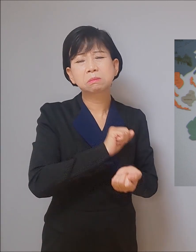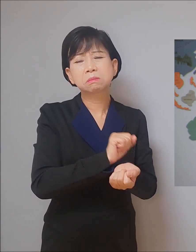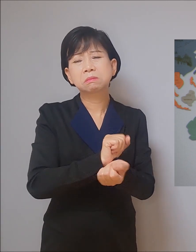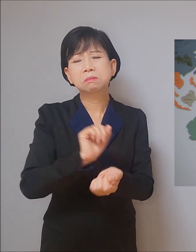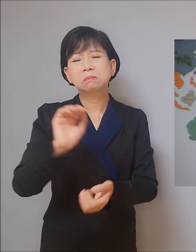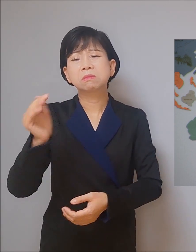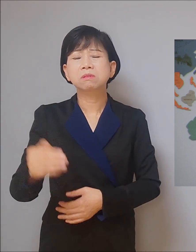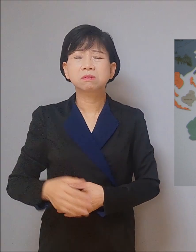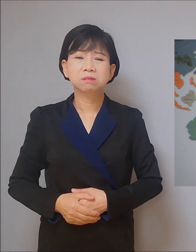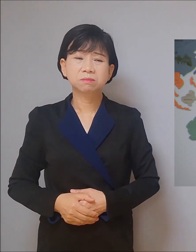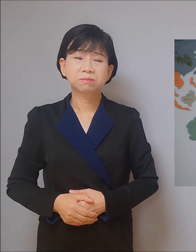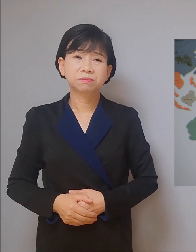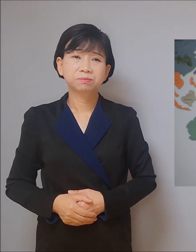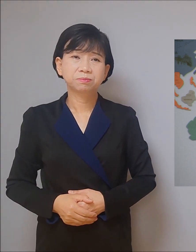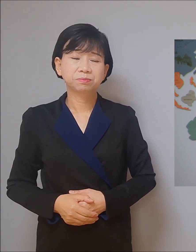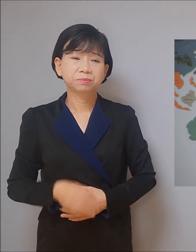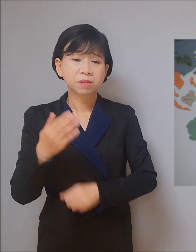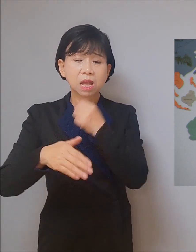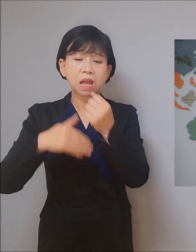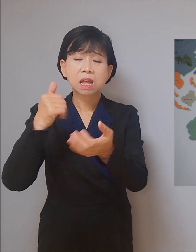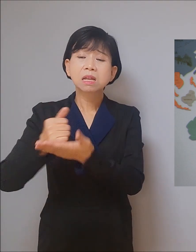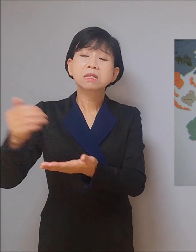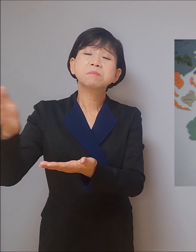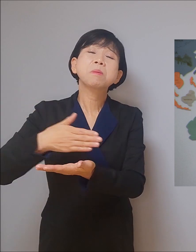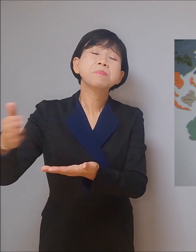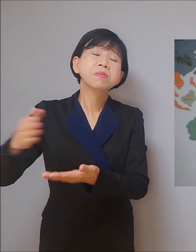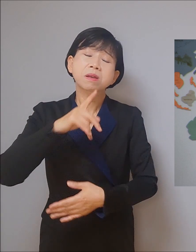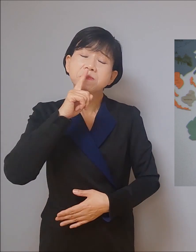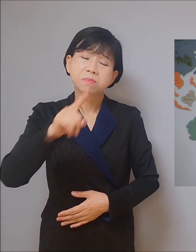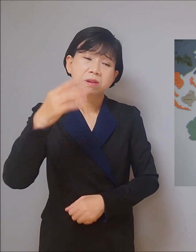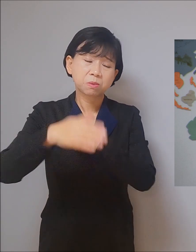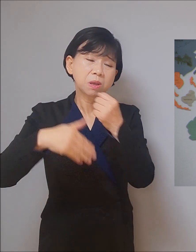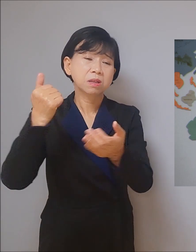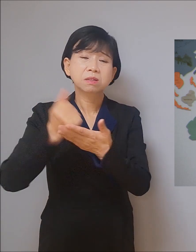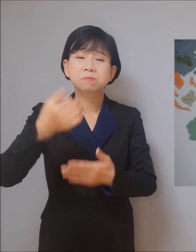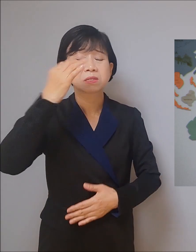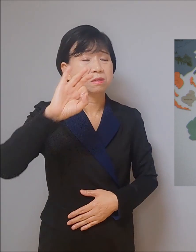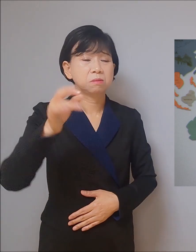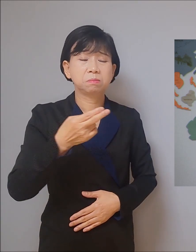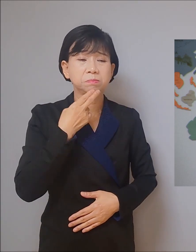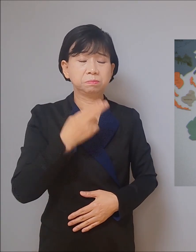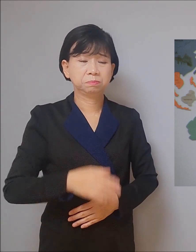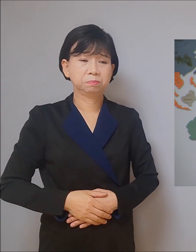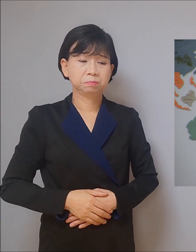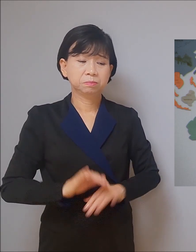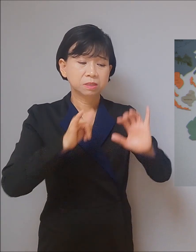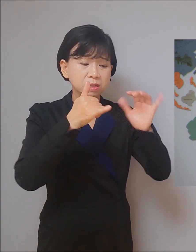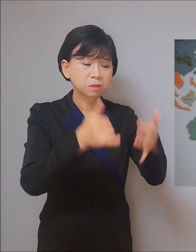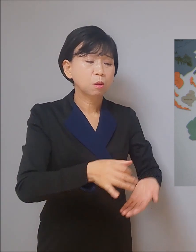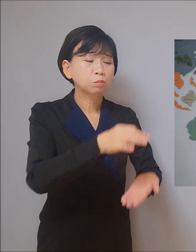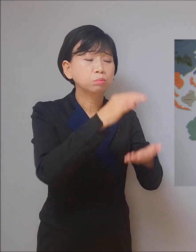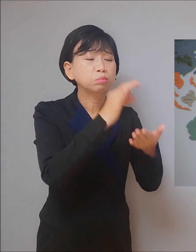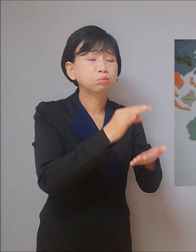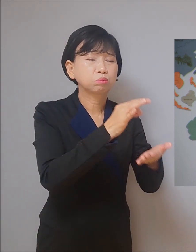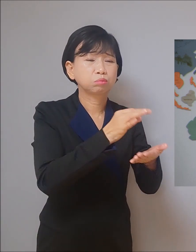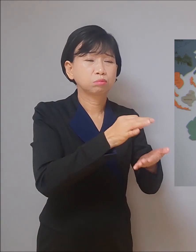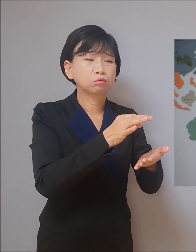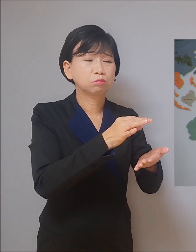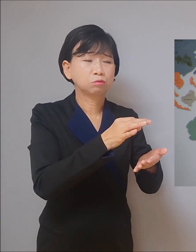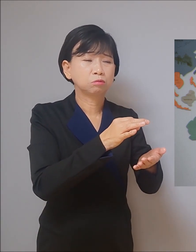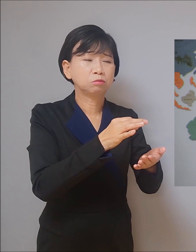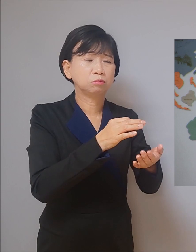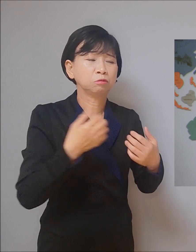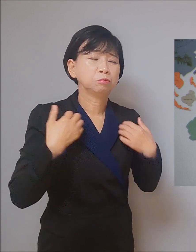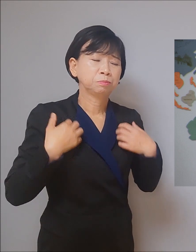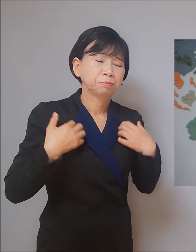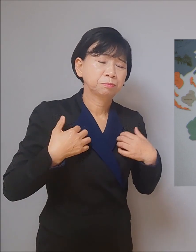오염되었다라는 말입니다. 그들은 하나님이 없다 하고 하나님을 부정합니다. 세상은 물질주의와 쾌락주의에 빠져